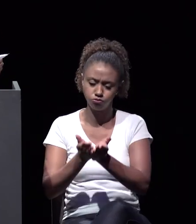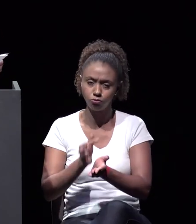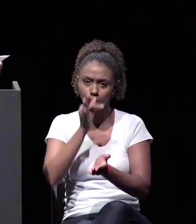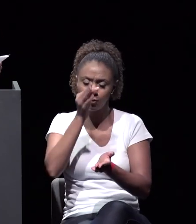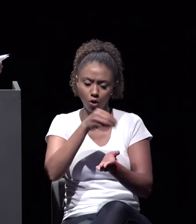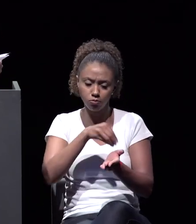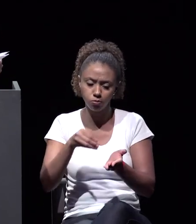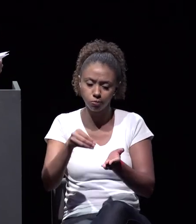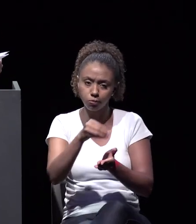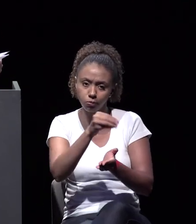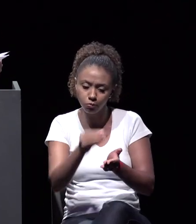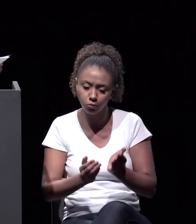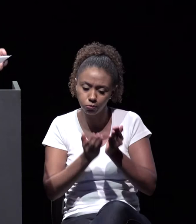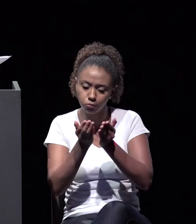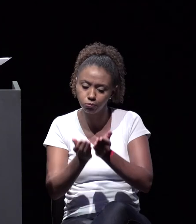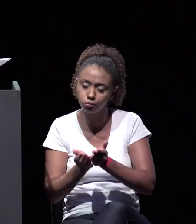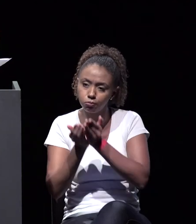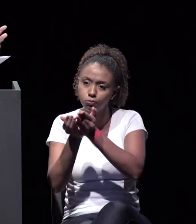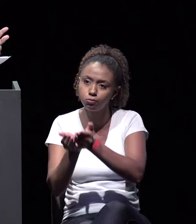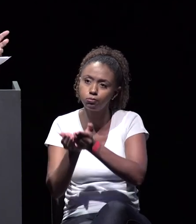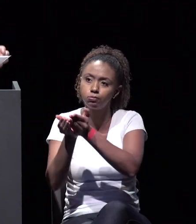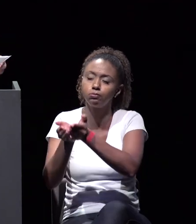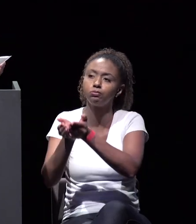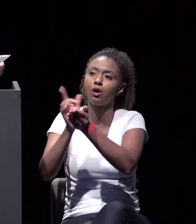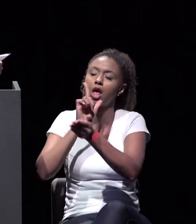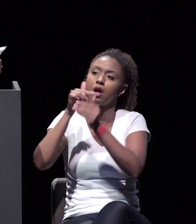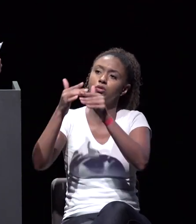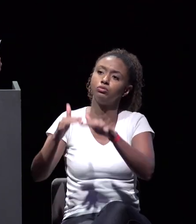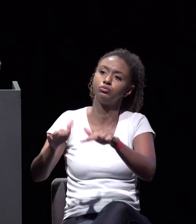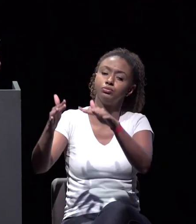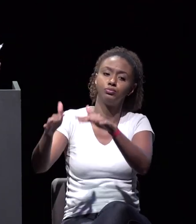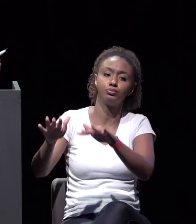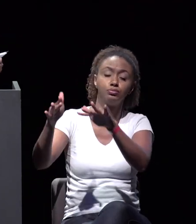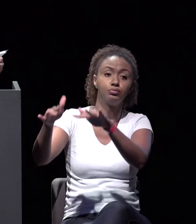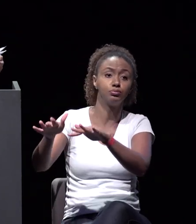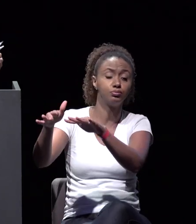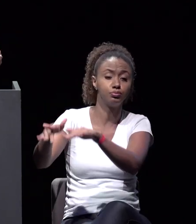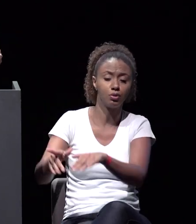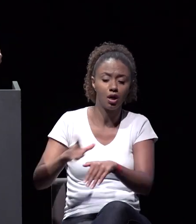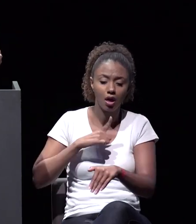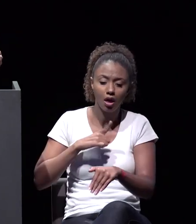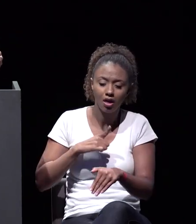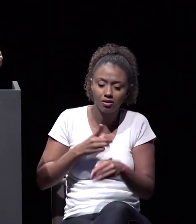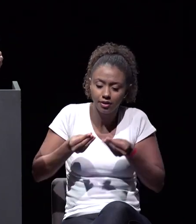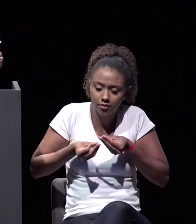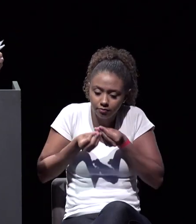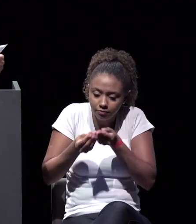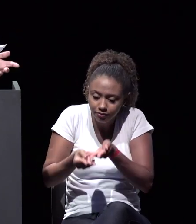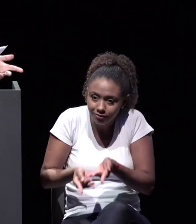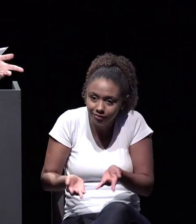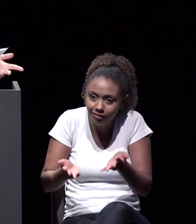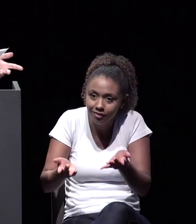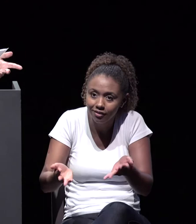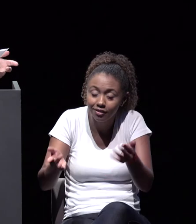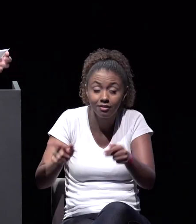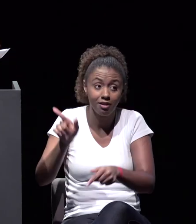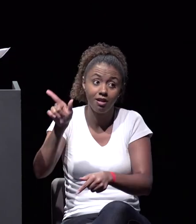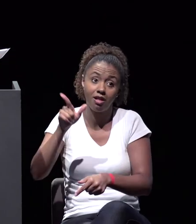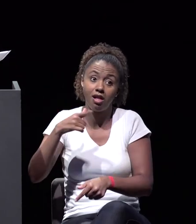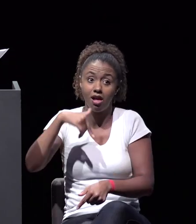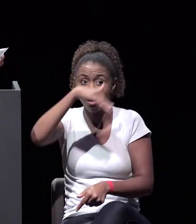transportam os saveiros jogadas para o alto mar onde são depositadas as águas profundas onde ela mora